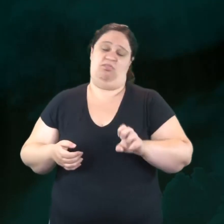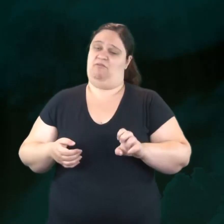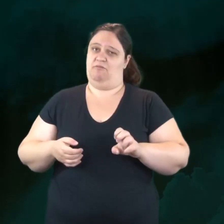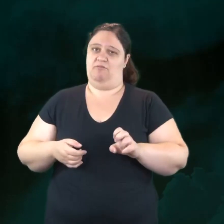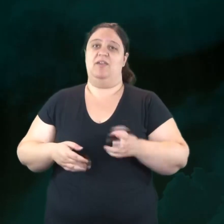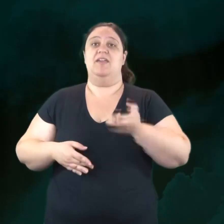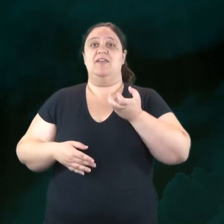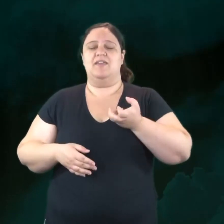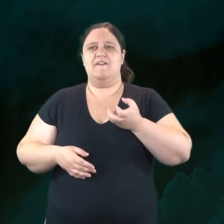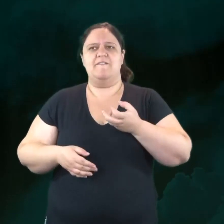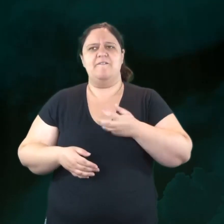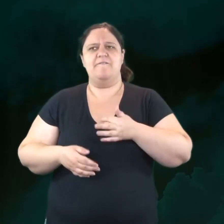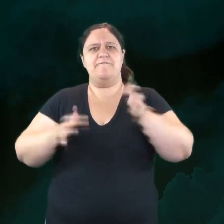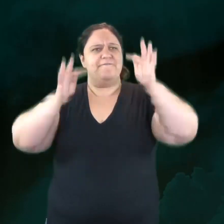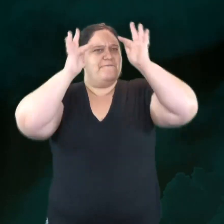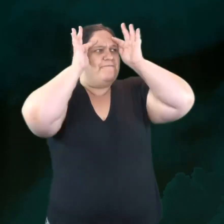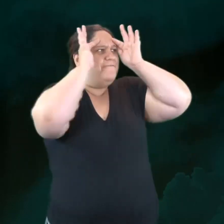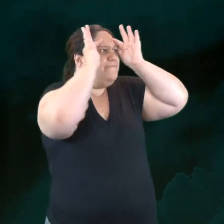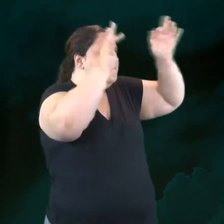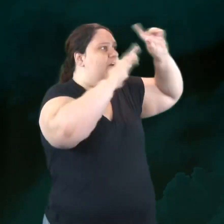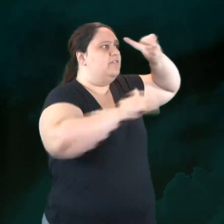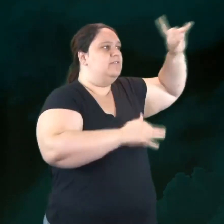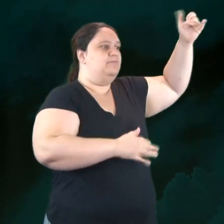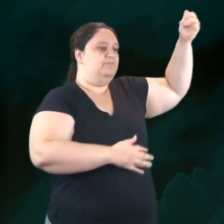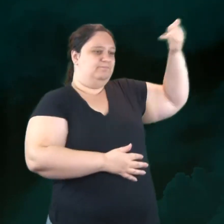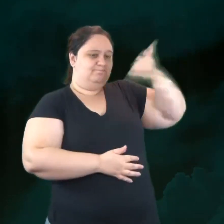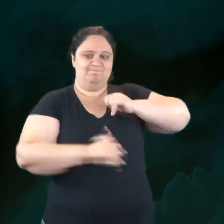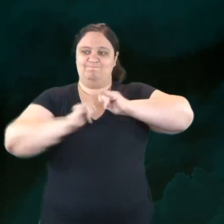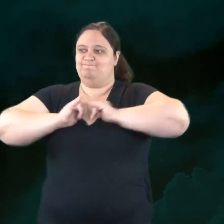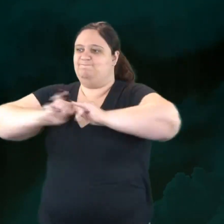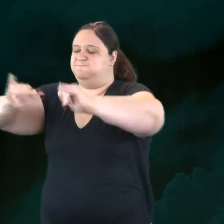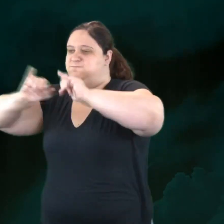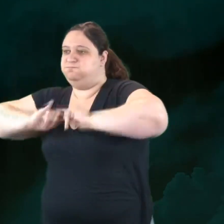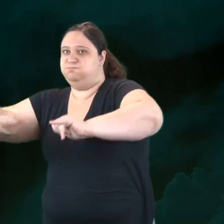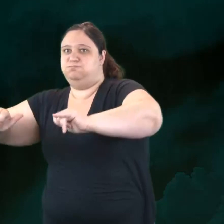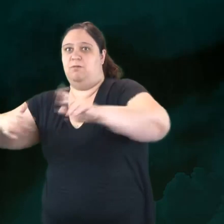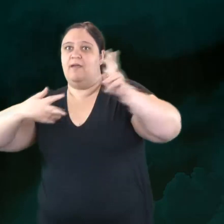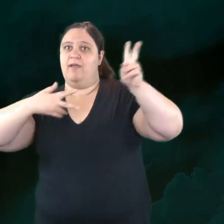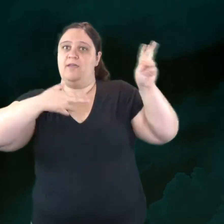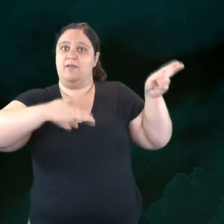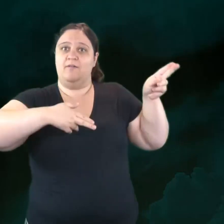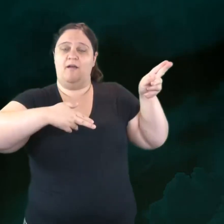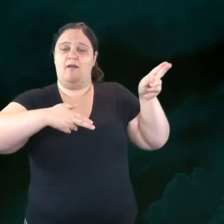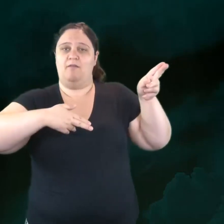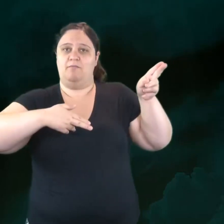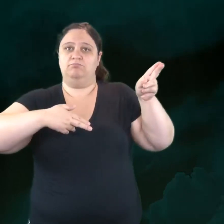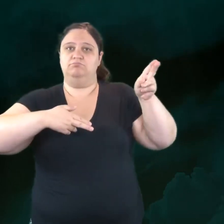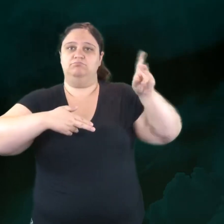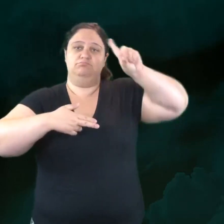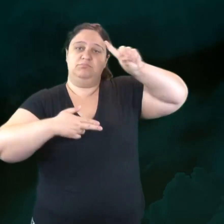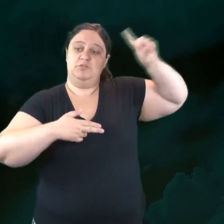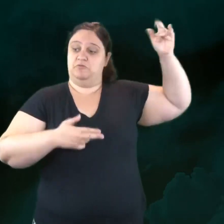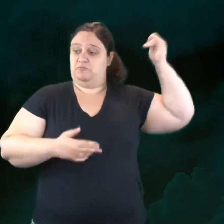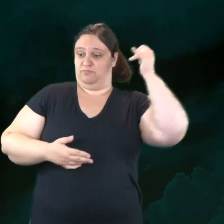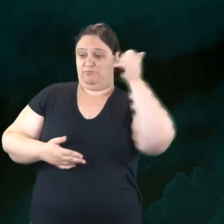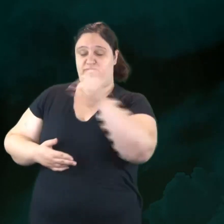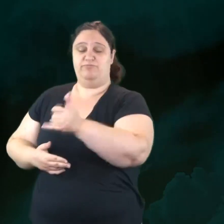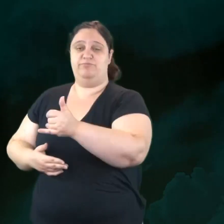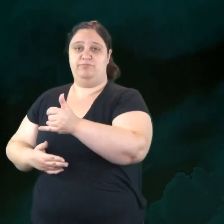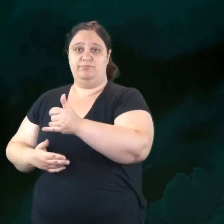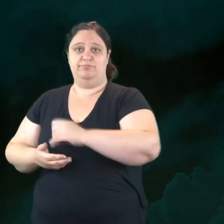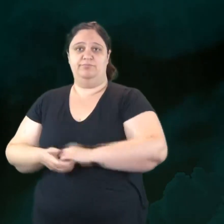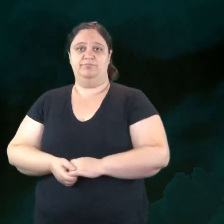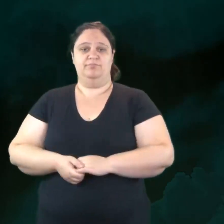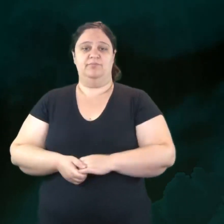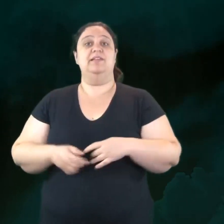entregando a palavra fielmente, o que Deus entregou para eles. Irmãos, essa palavra é de Deus. Se você acolher